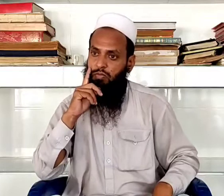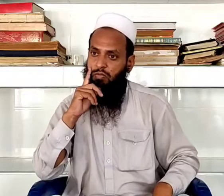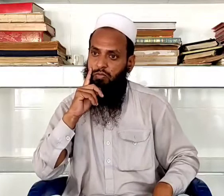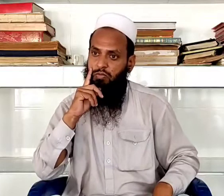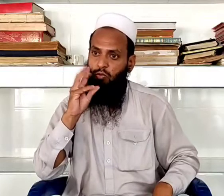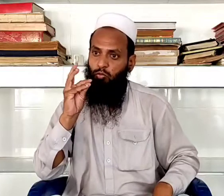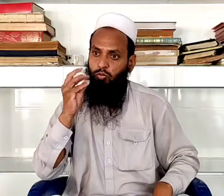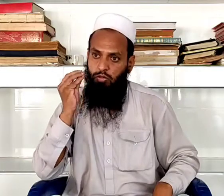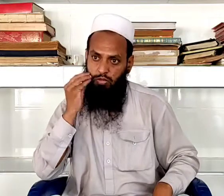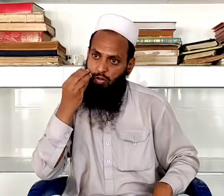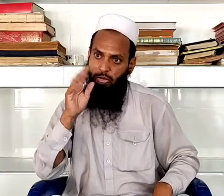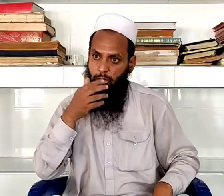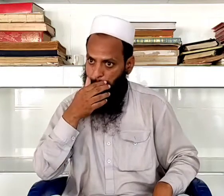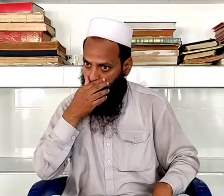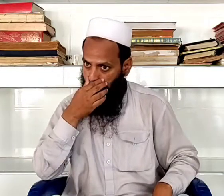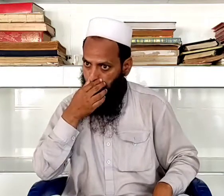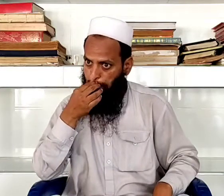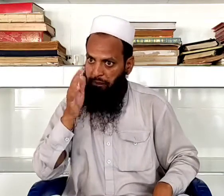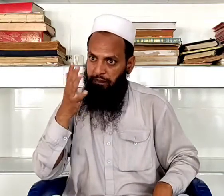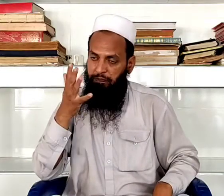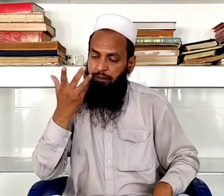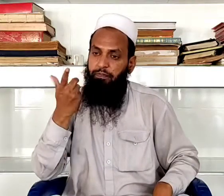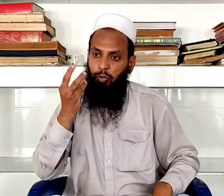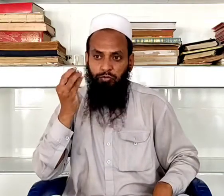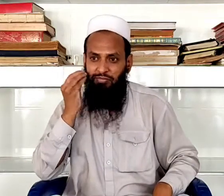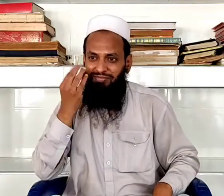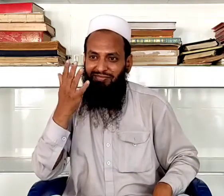असदुल्लाह और दूसरा लकब हैदर।